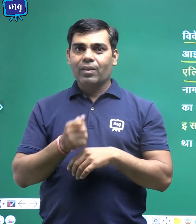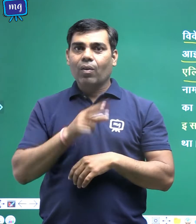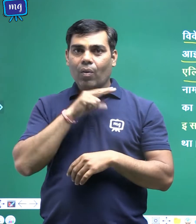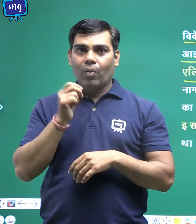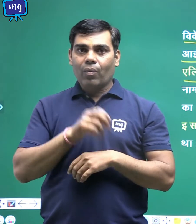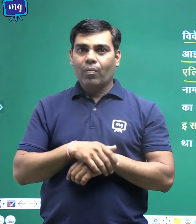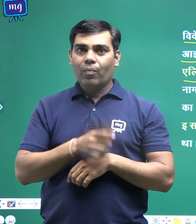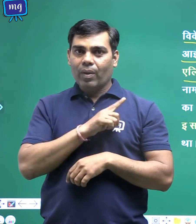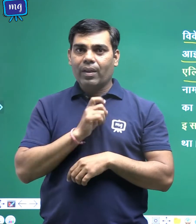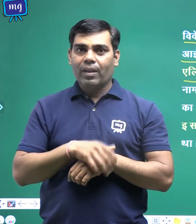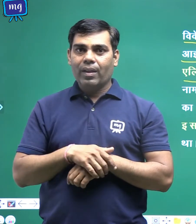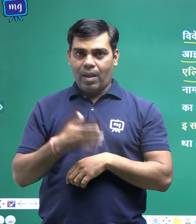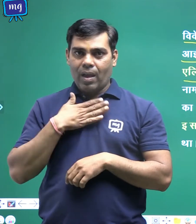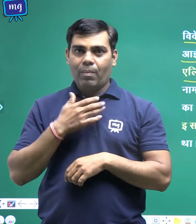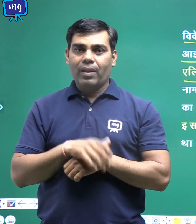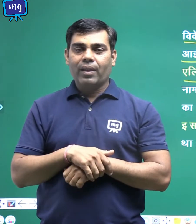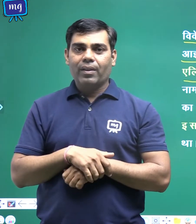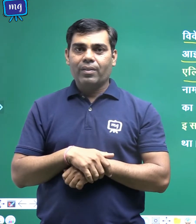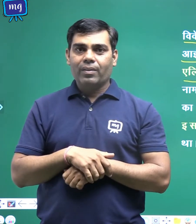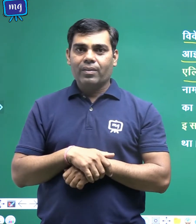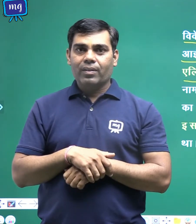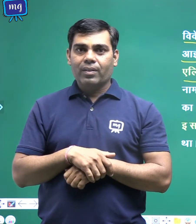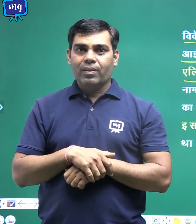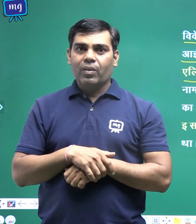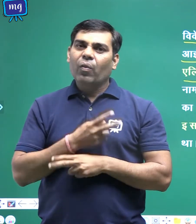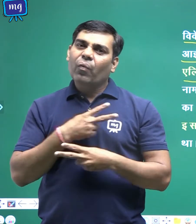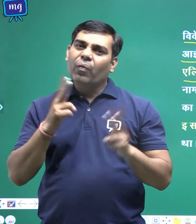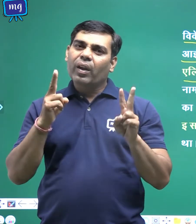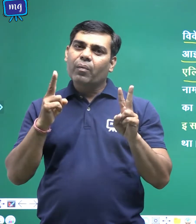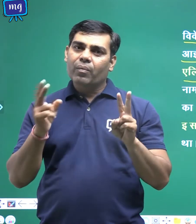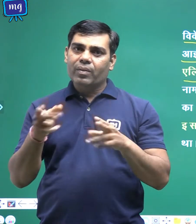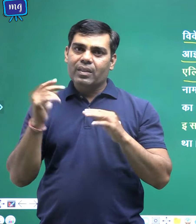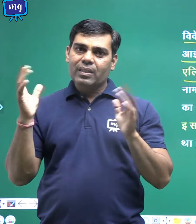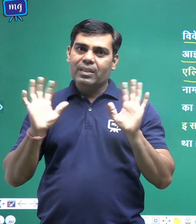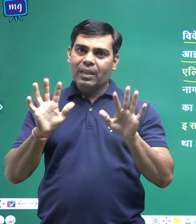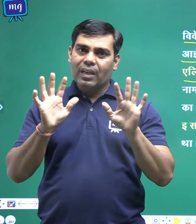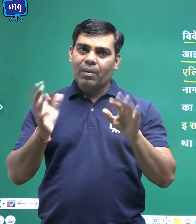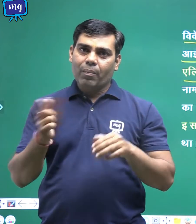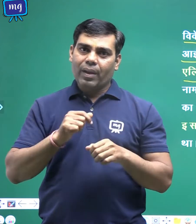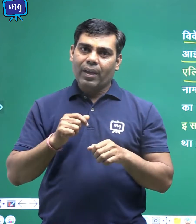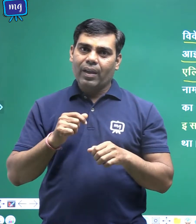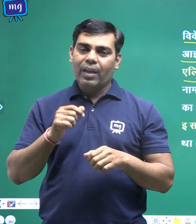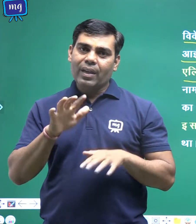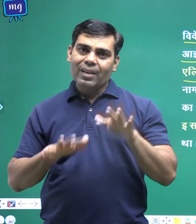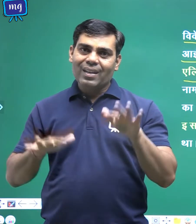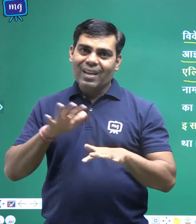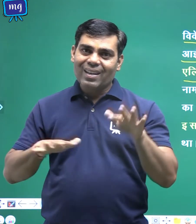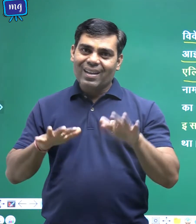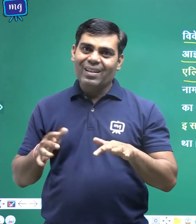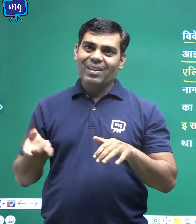वह हमारे स्वतंत्रता संग्राम में एक नायिका के रूप में